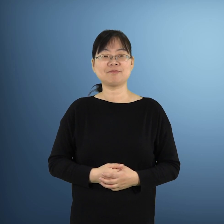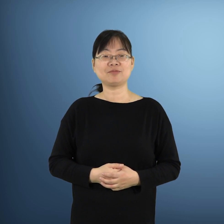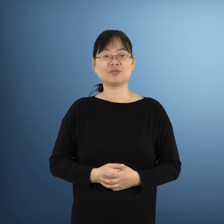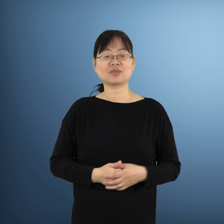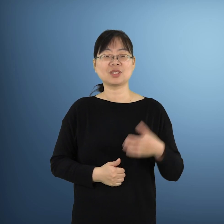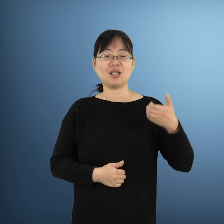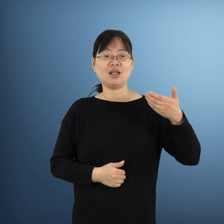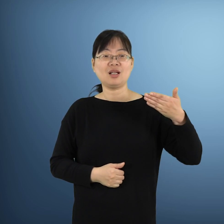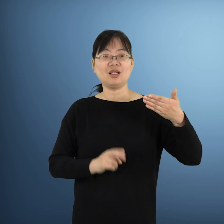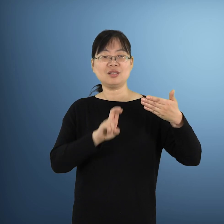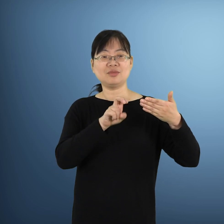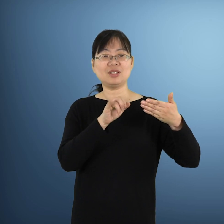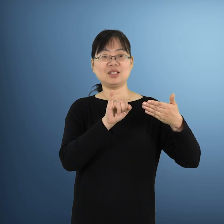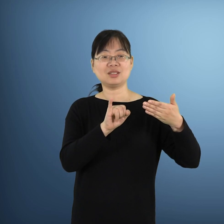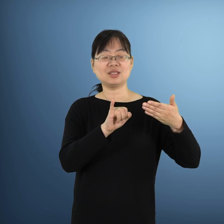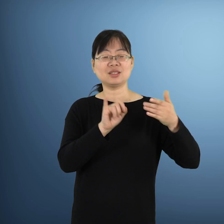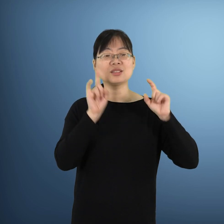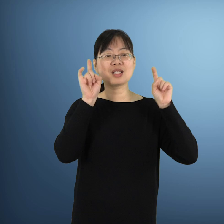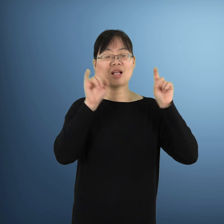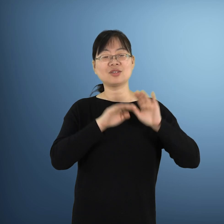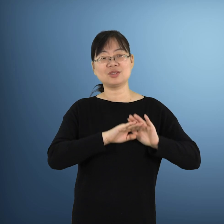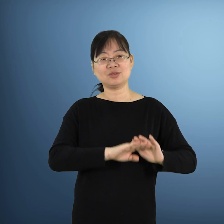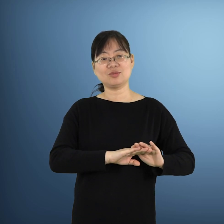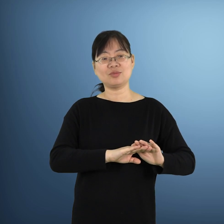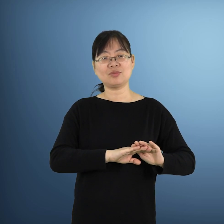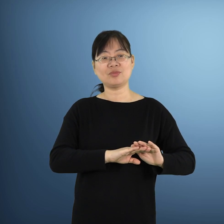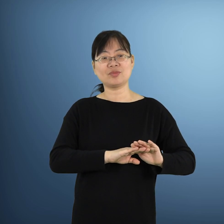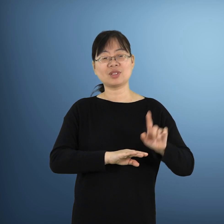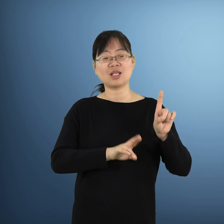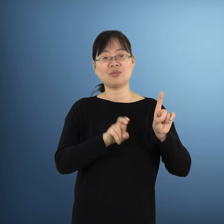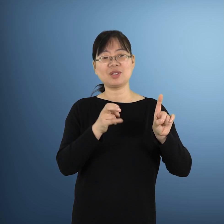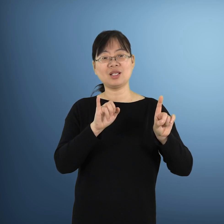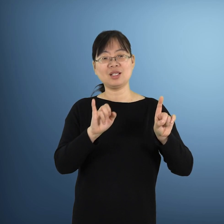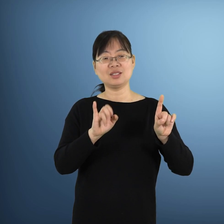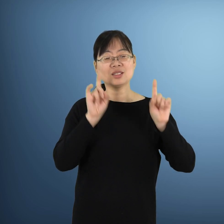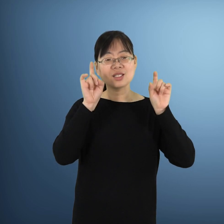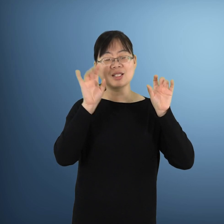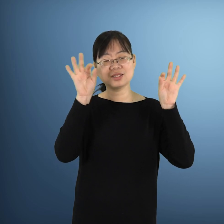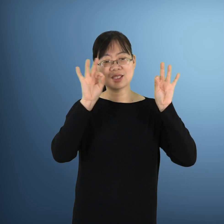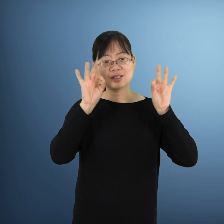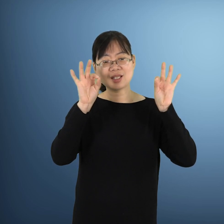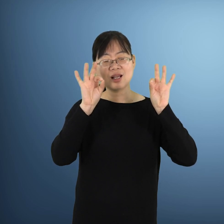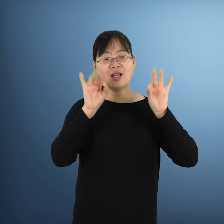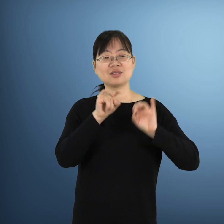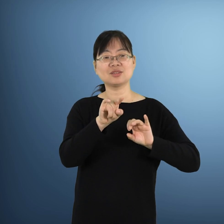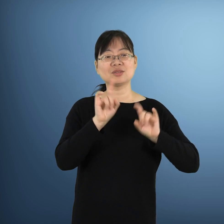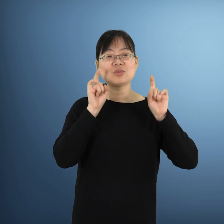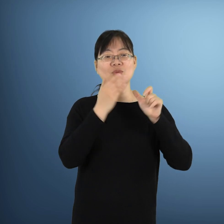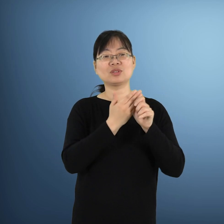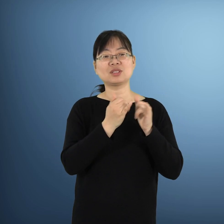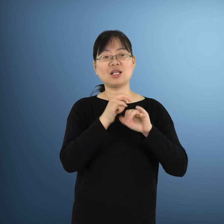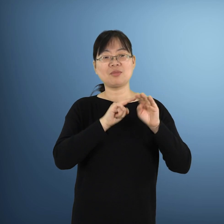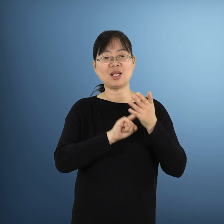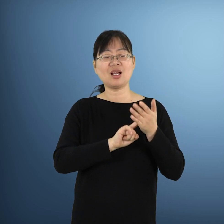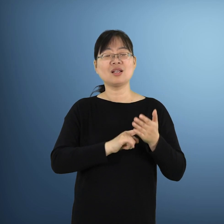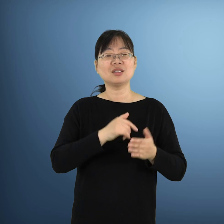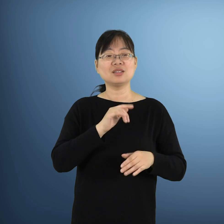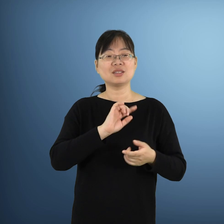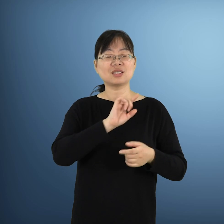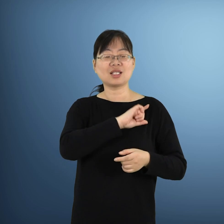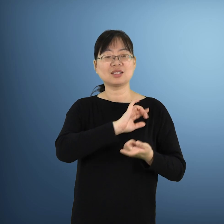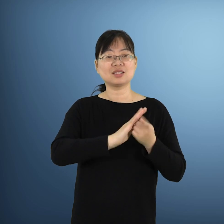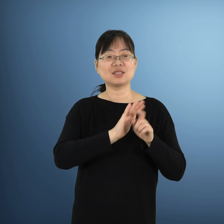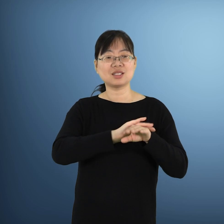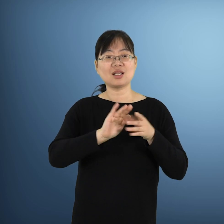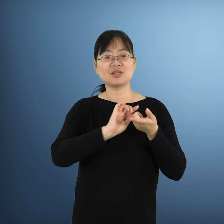근데 그 99마리 양을 두고 한 마리 양을 찾아 나서는 그 목자의 마음을 가장 잘